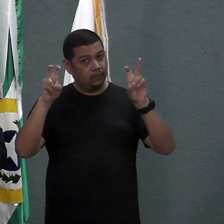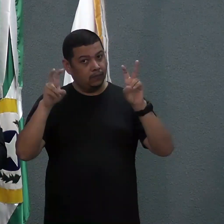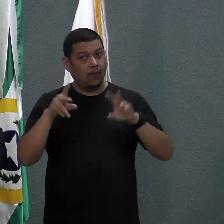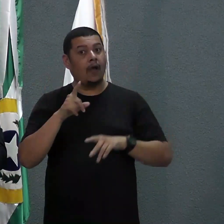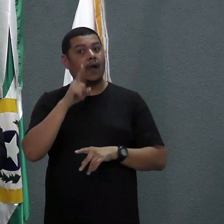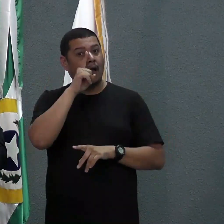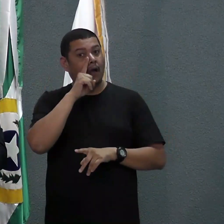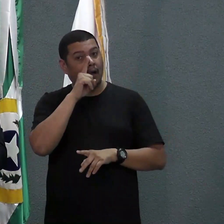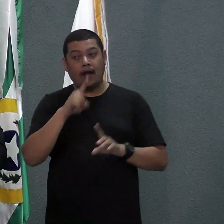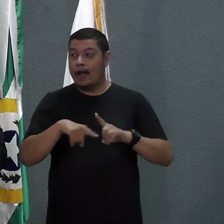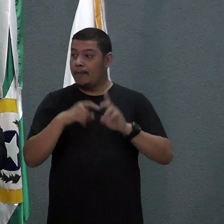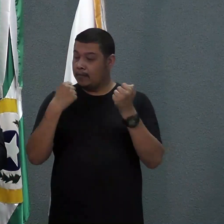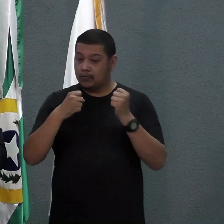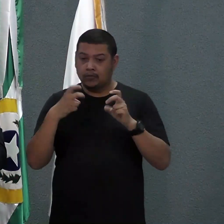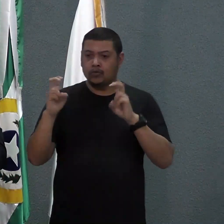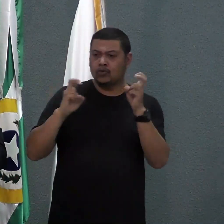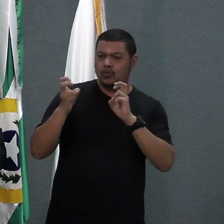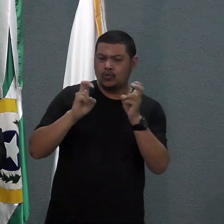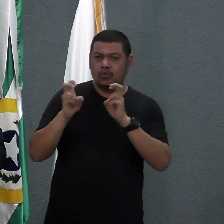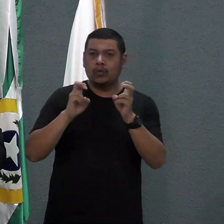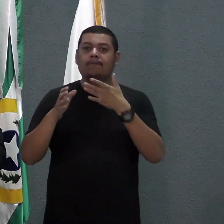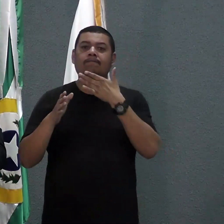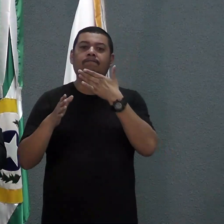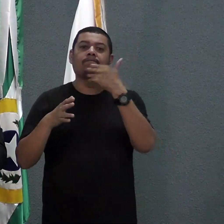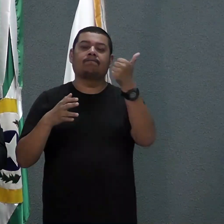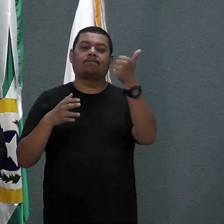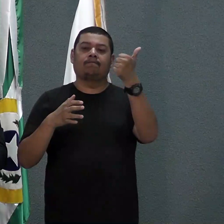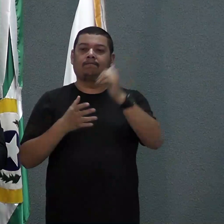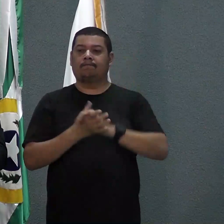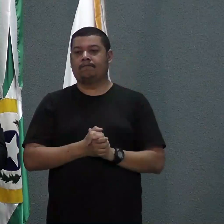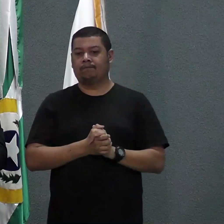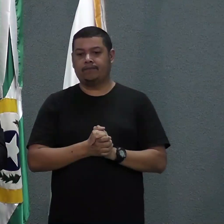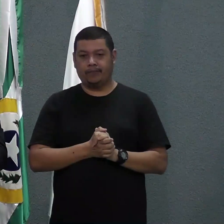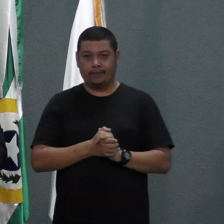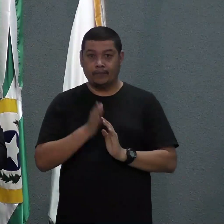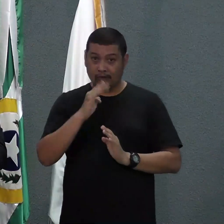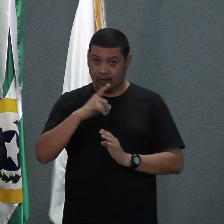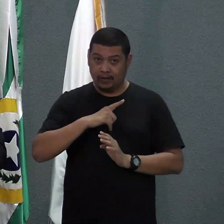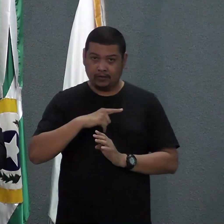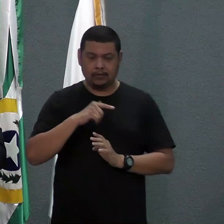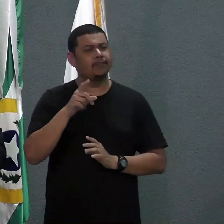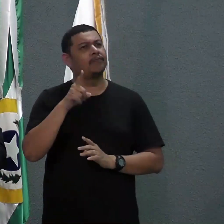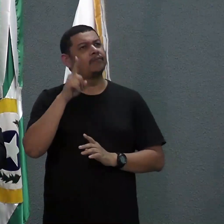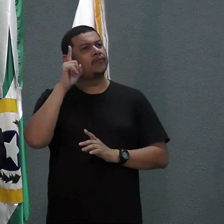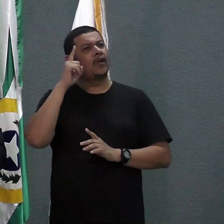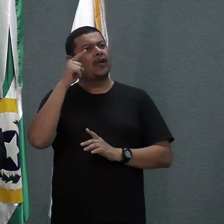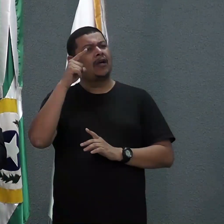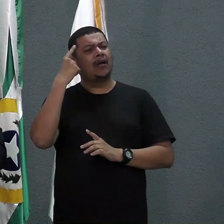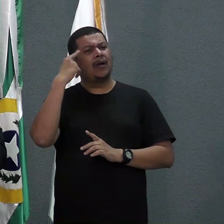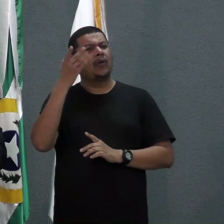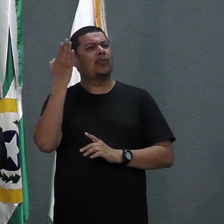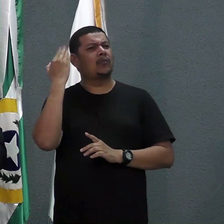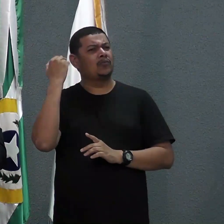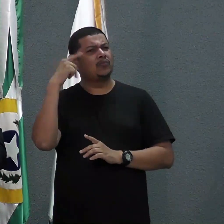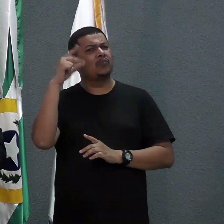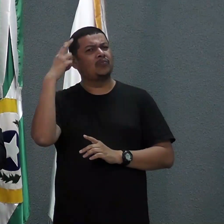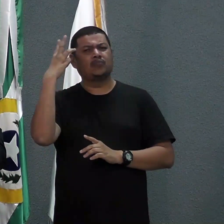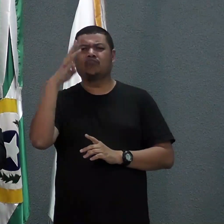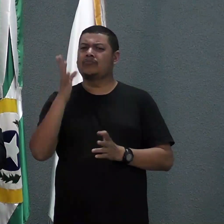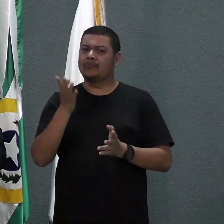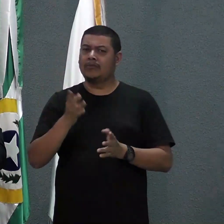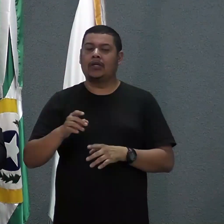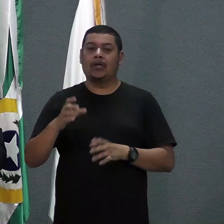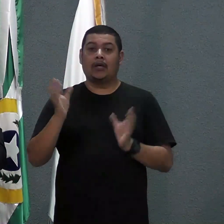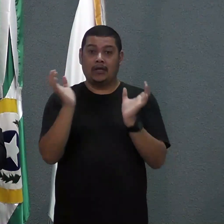realmente debater da melhor forma possível. Tiveram aqui esses dias atrás uma equipe da